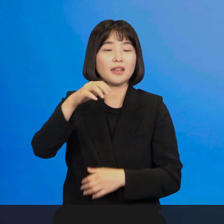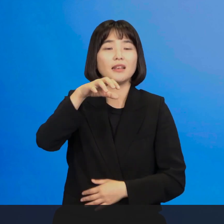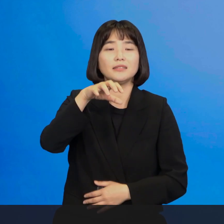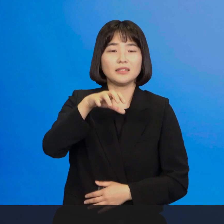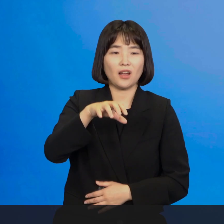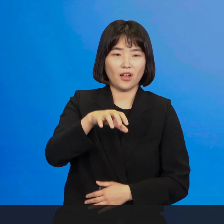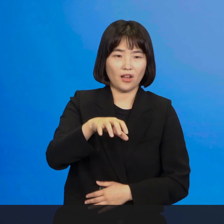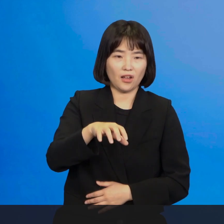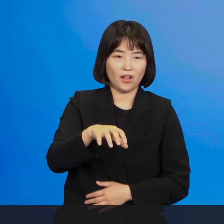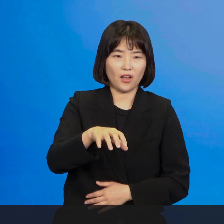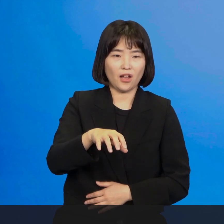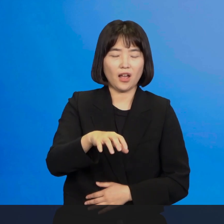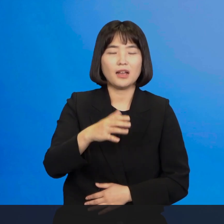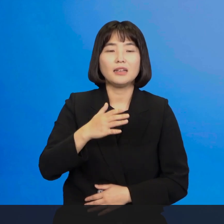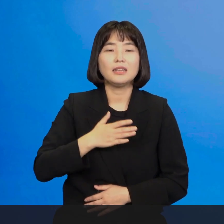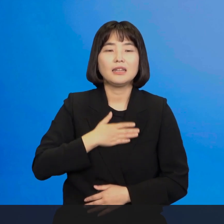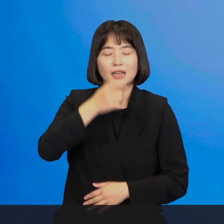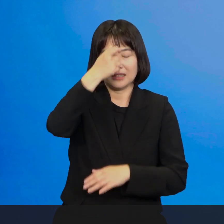곳에서